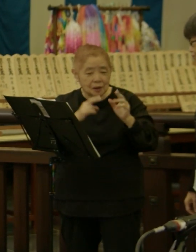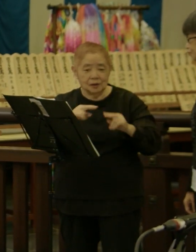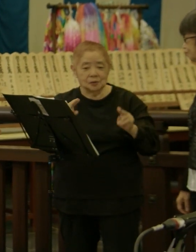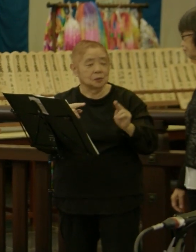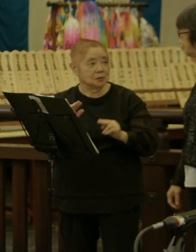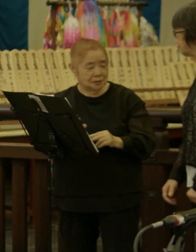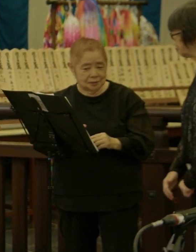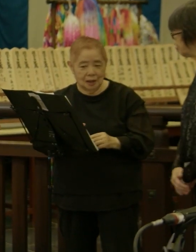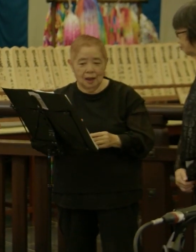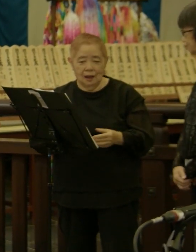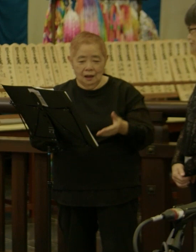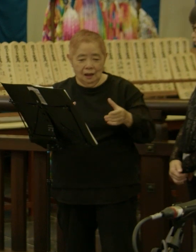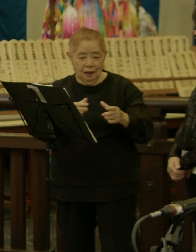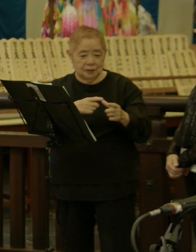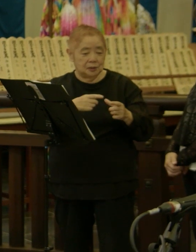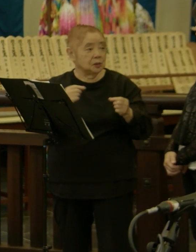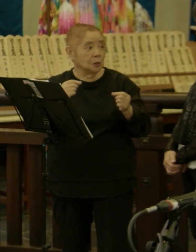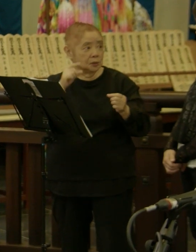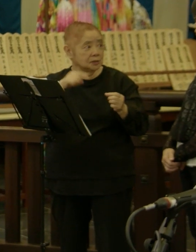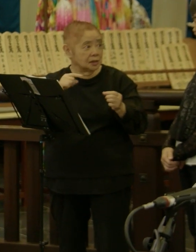にね来ている方が、